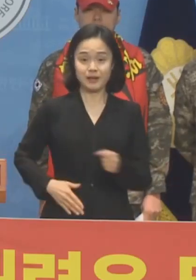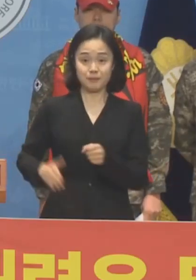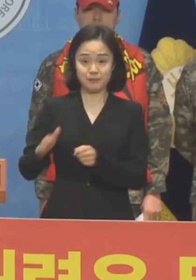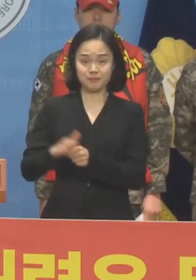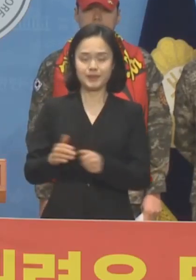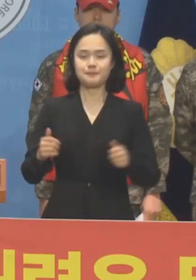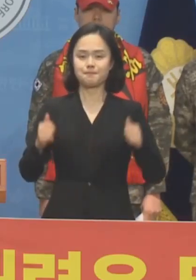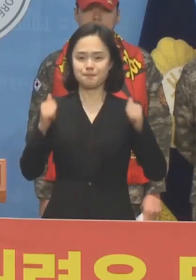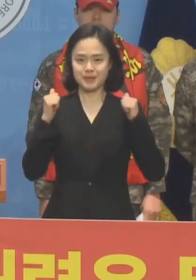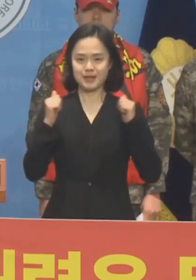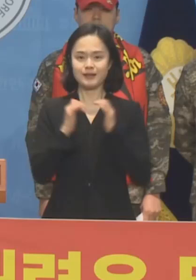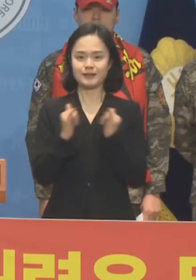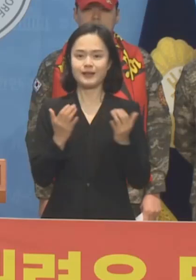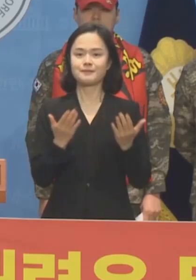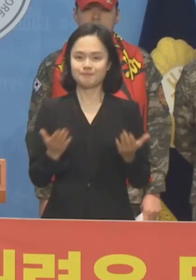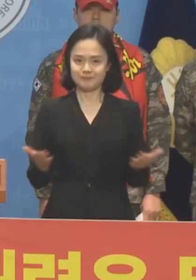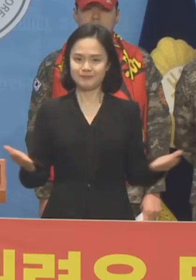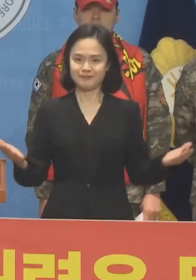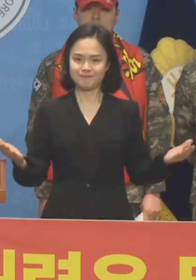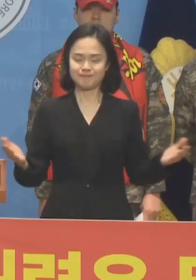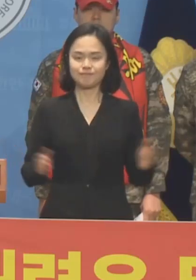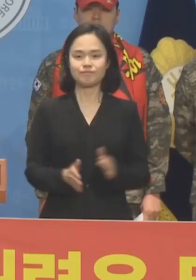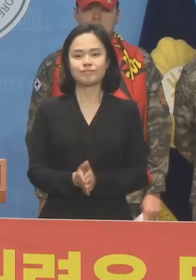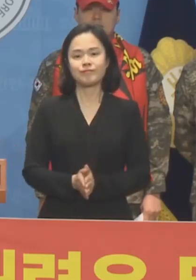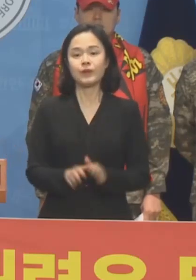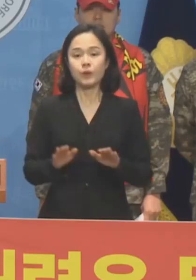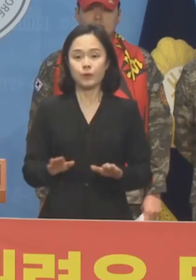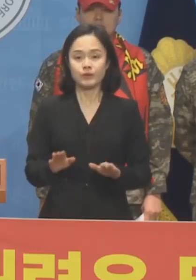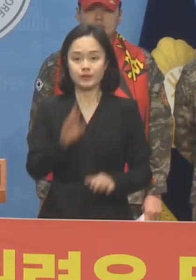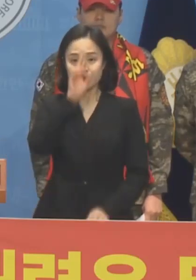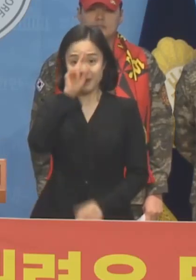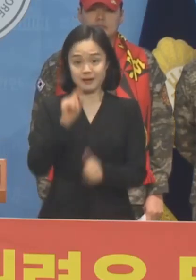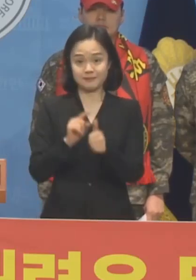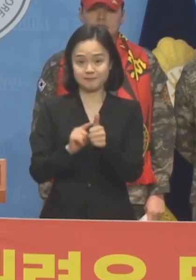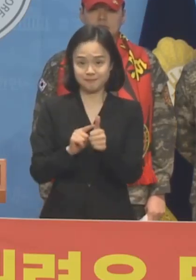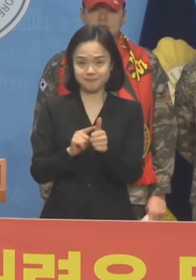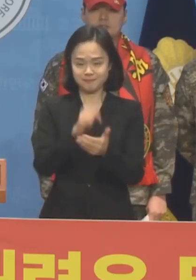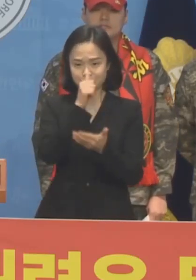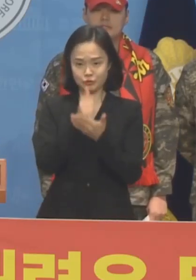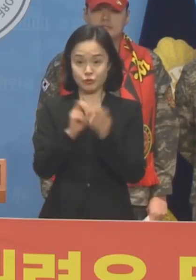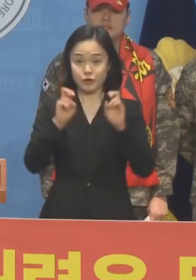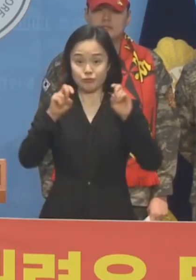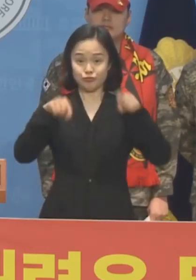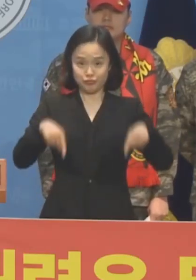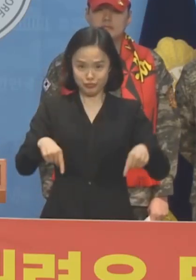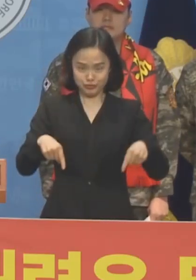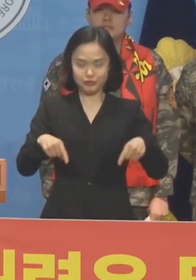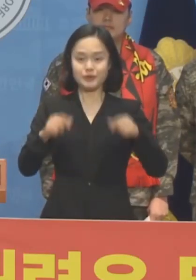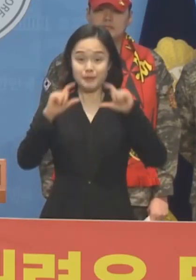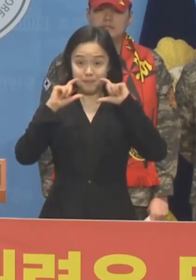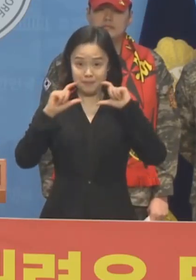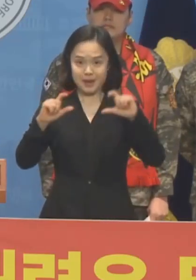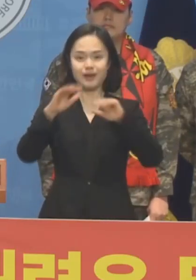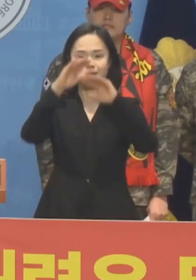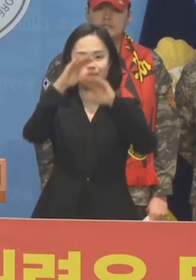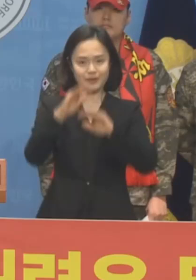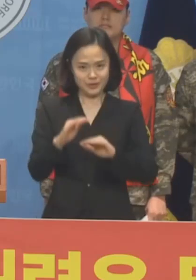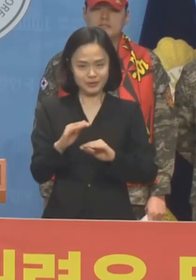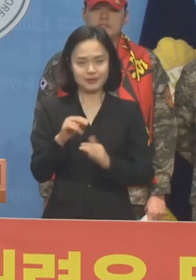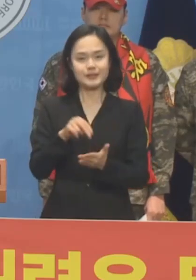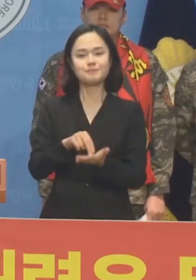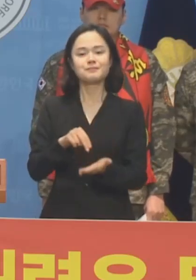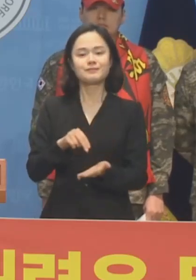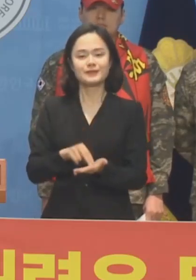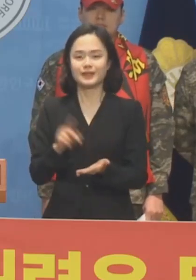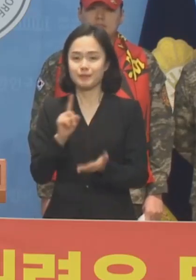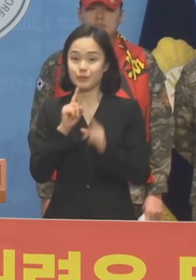분들이 이 무죄에 관련해서 입장을 발표하고 향후 최혜병 특검법 등 우리 정치와 우리 국민들이